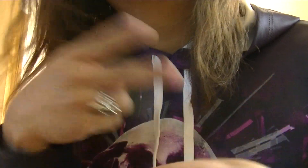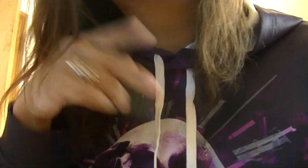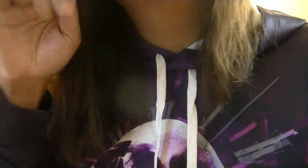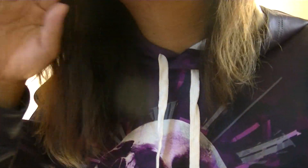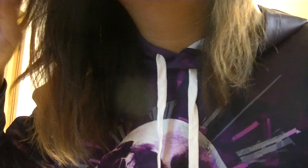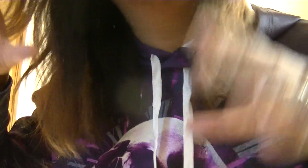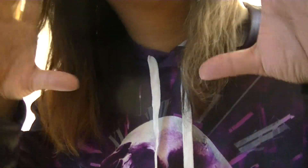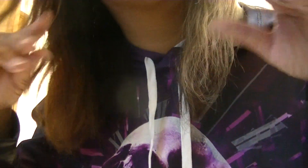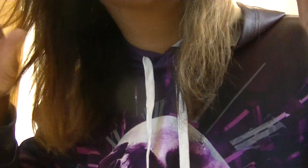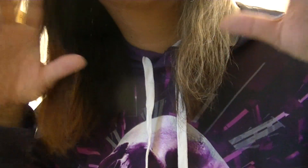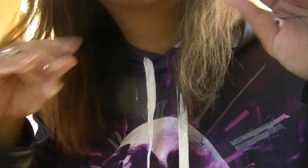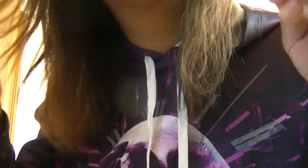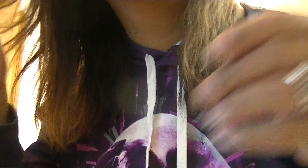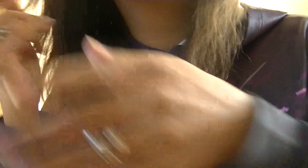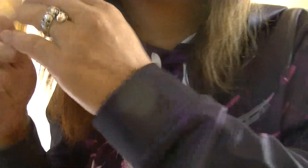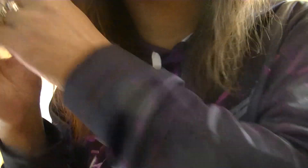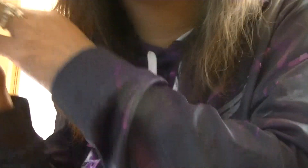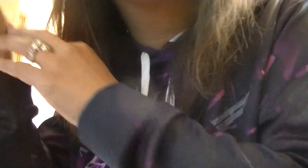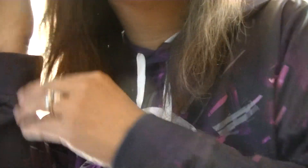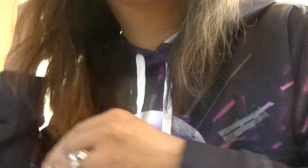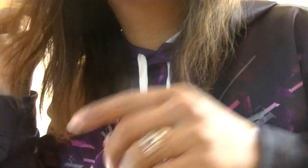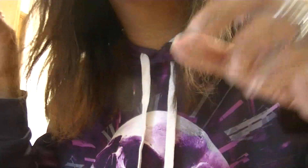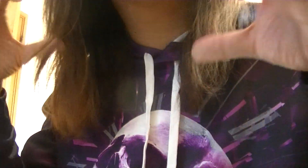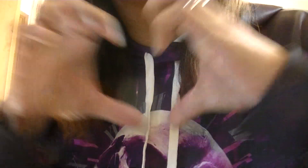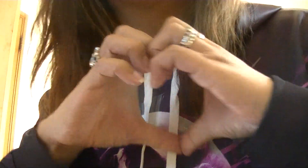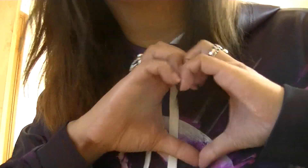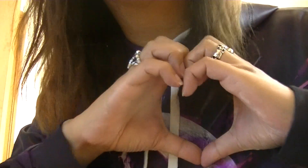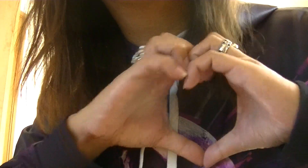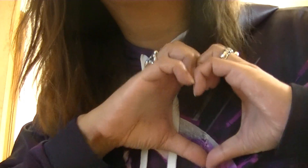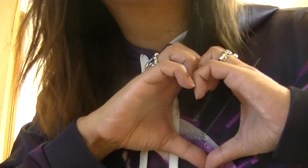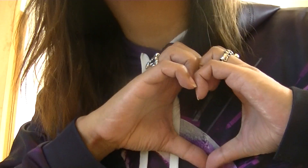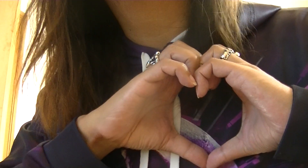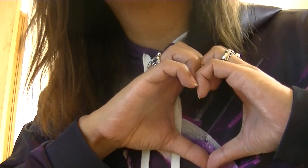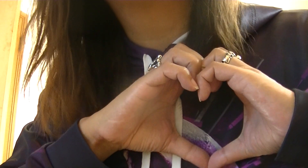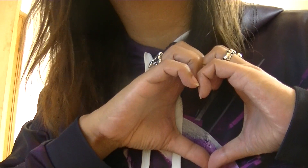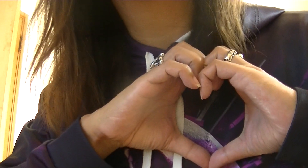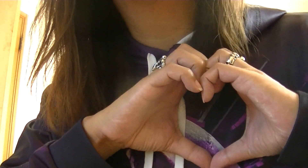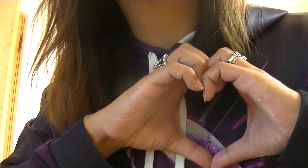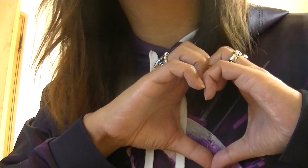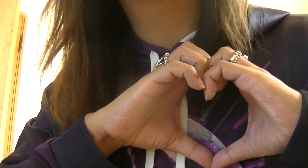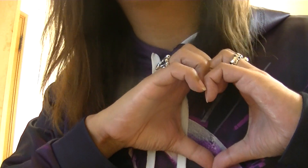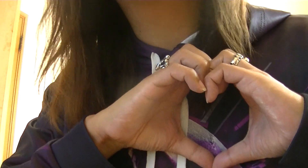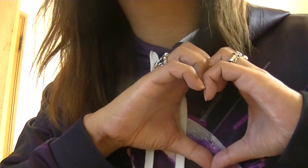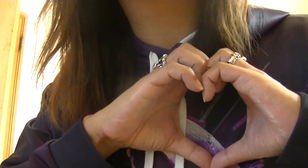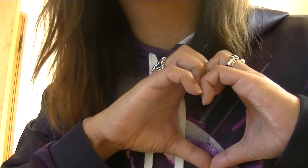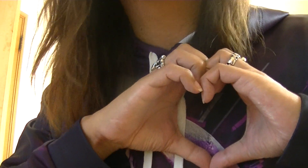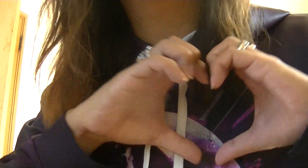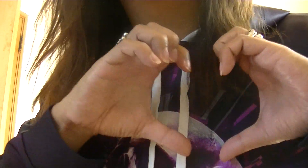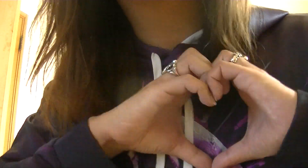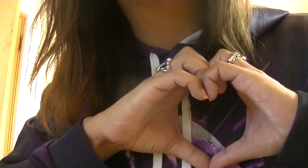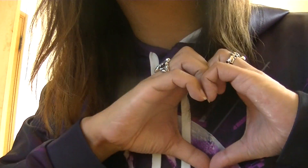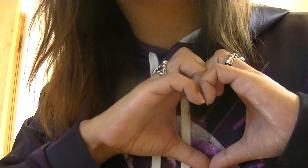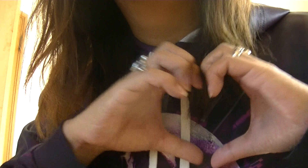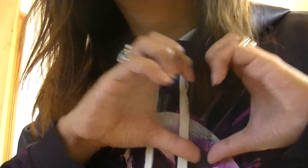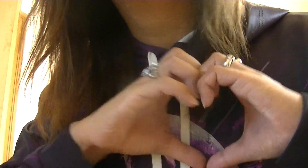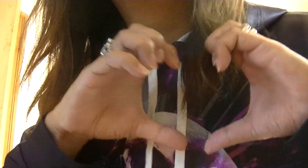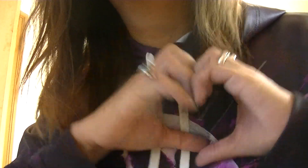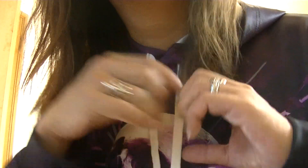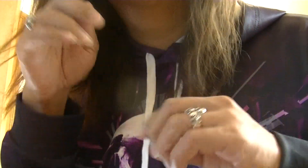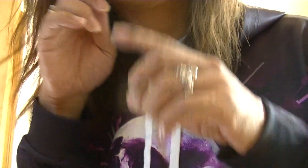しいと笑えたあの日の恋もう離れないでと泣き